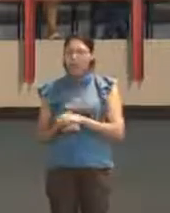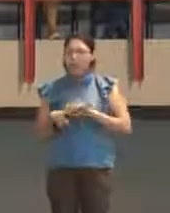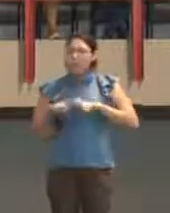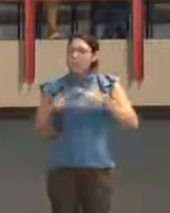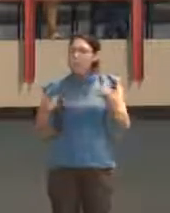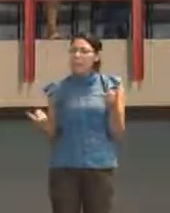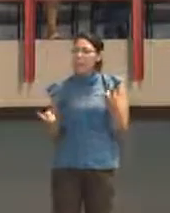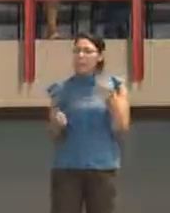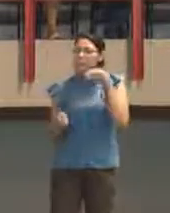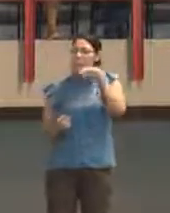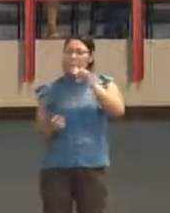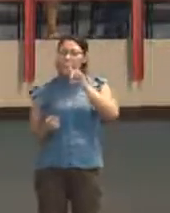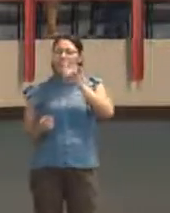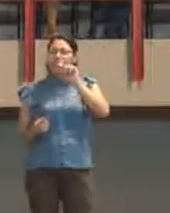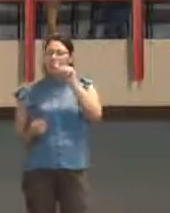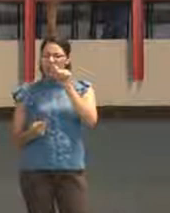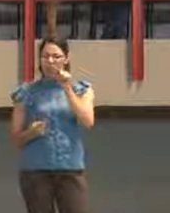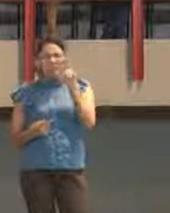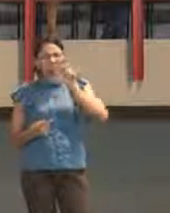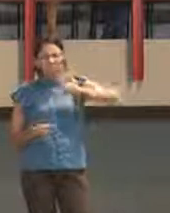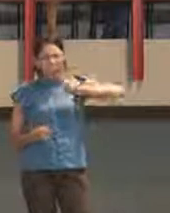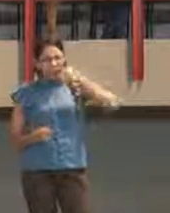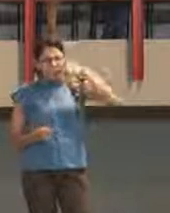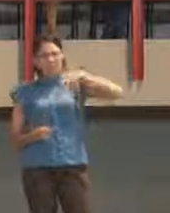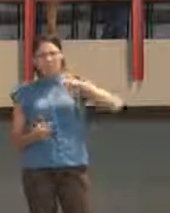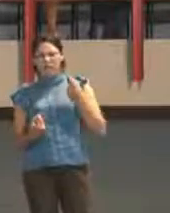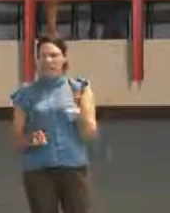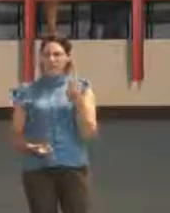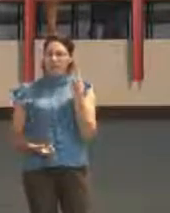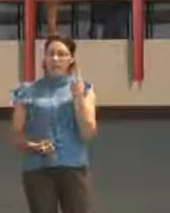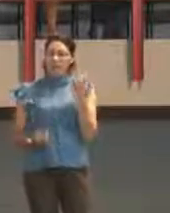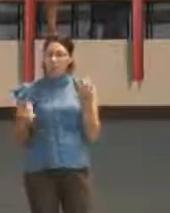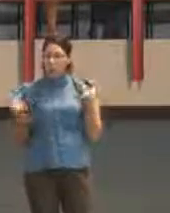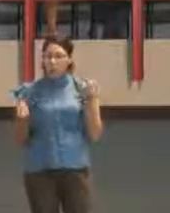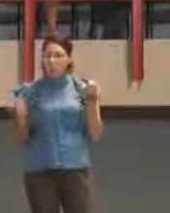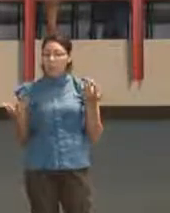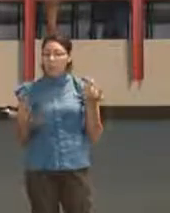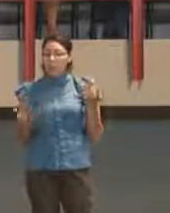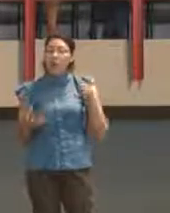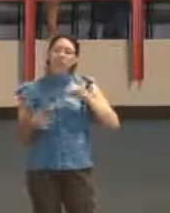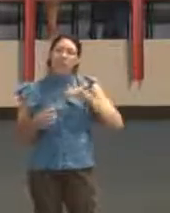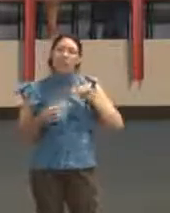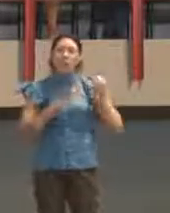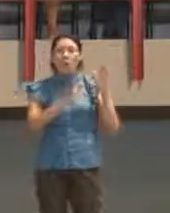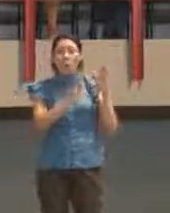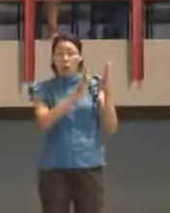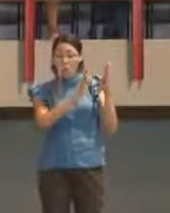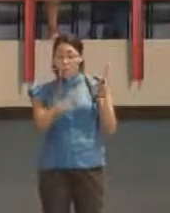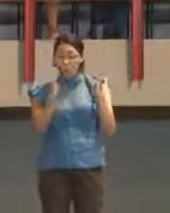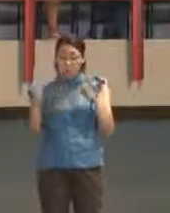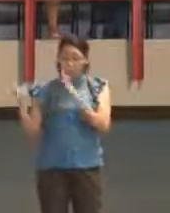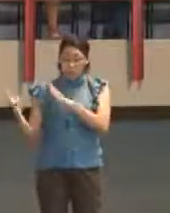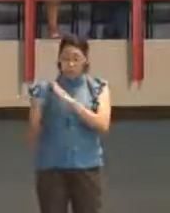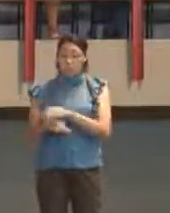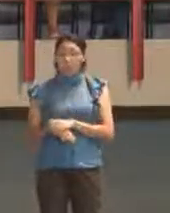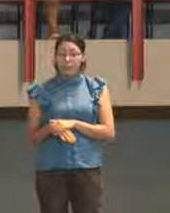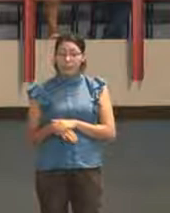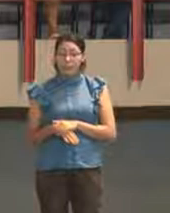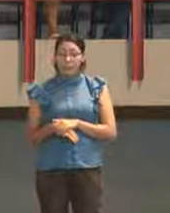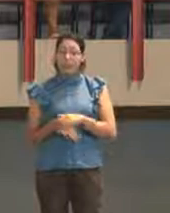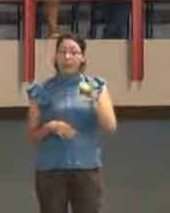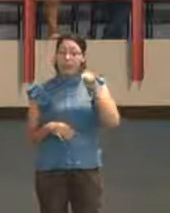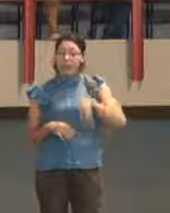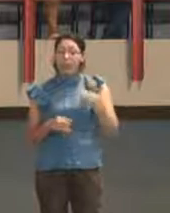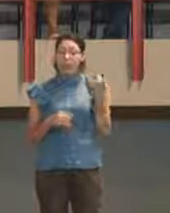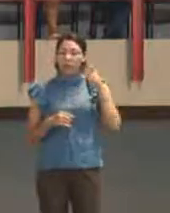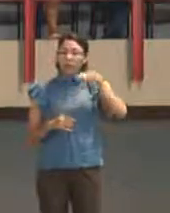a mediana de colocar as 3 notas em ordem. Na hora que eu colocasse em ordem, apareceu 8, 18 e 19, portanto, a